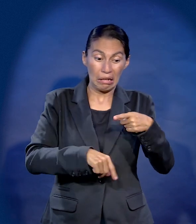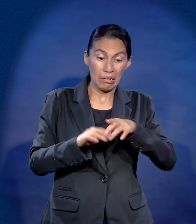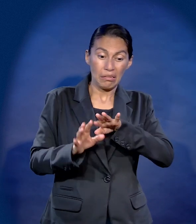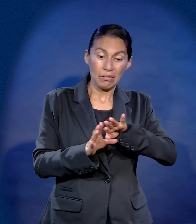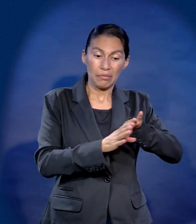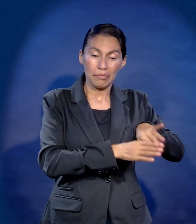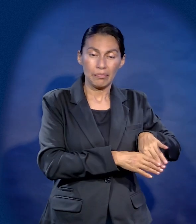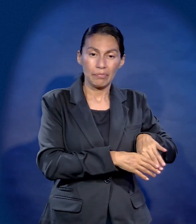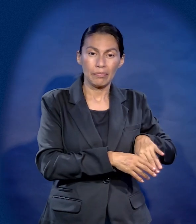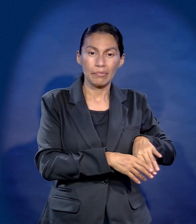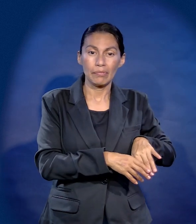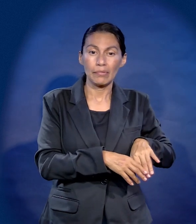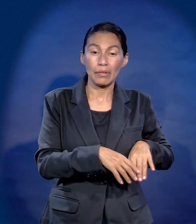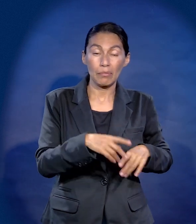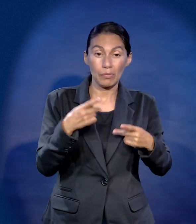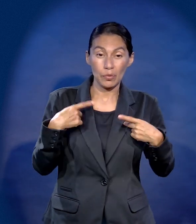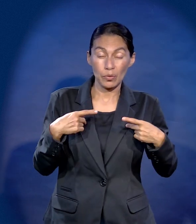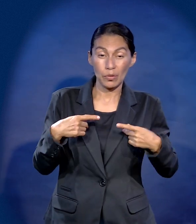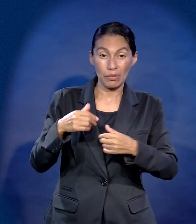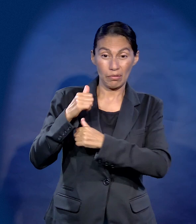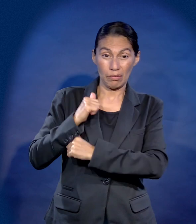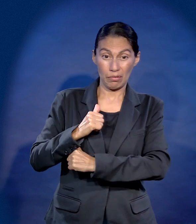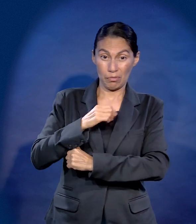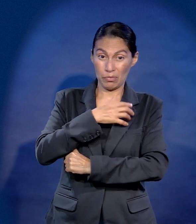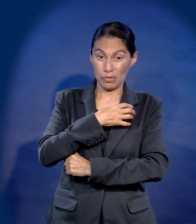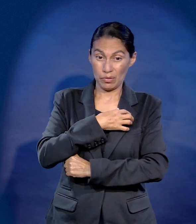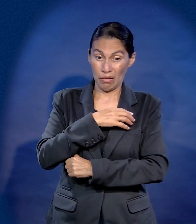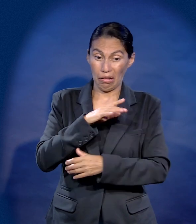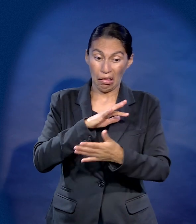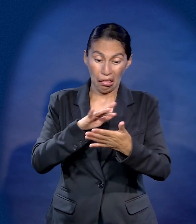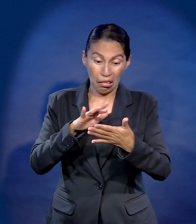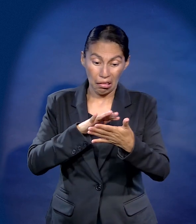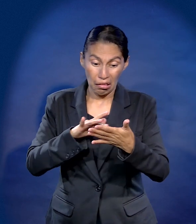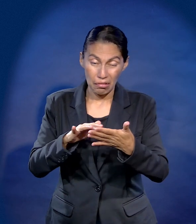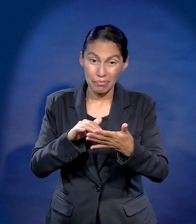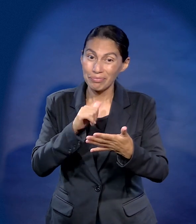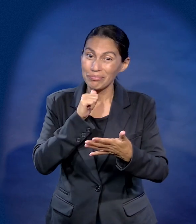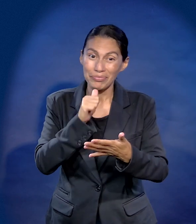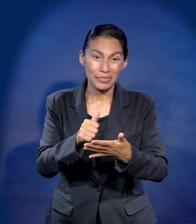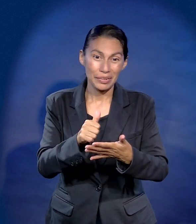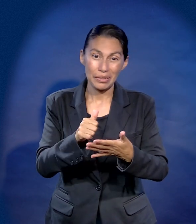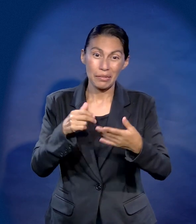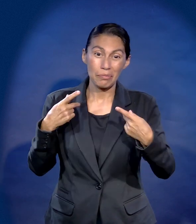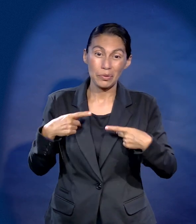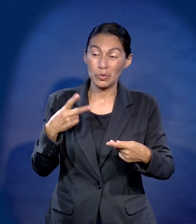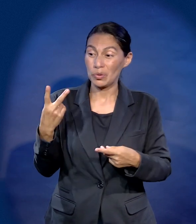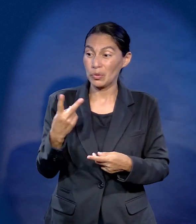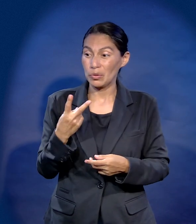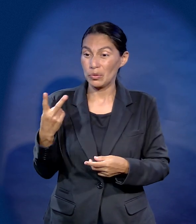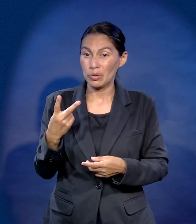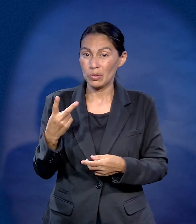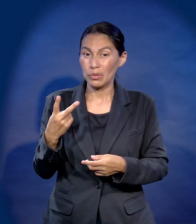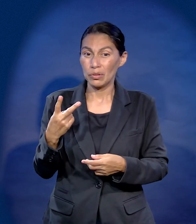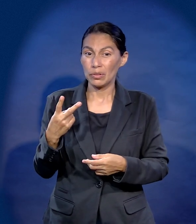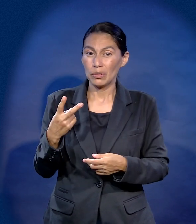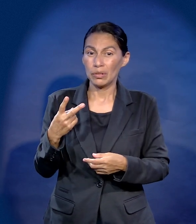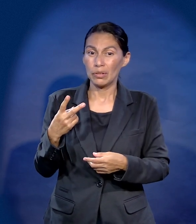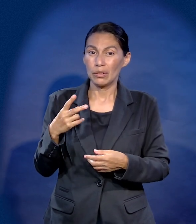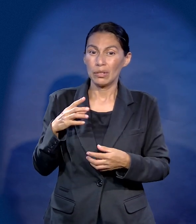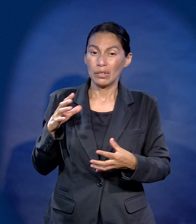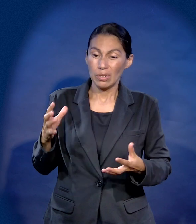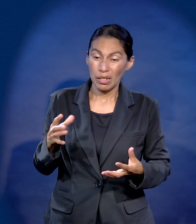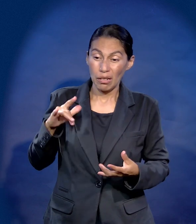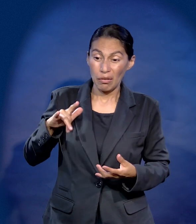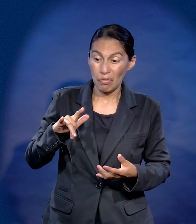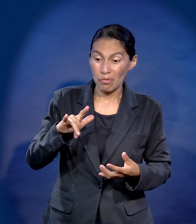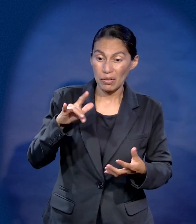las letras pequeñas de ese manual. Nunca lo leyó el piloto, nunca. Así que ahí están dos hombres tratando de salvar su